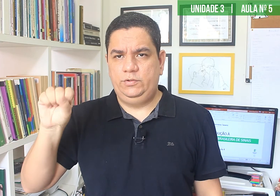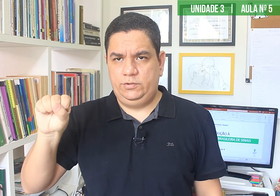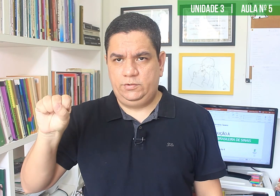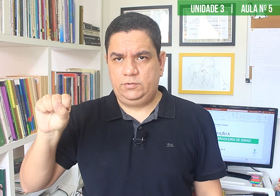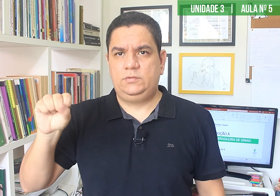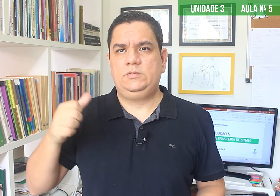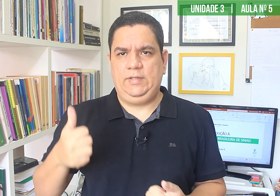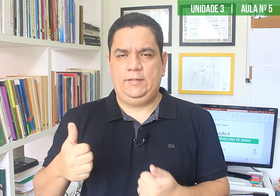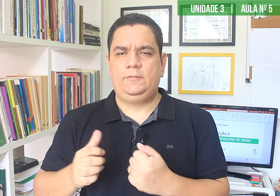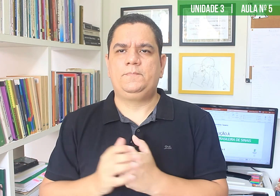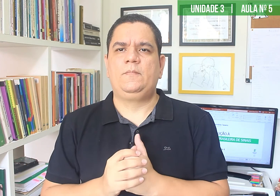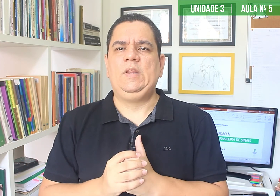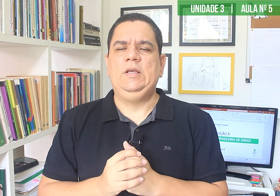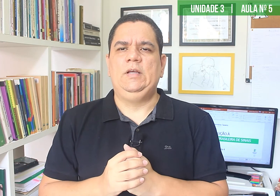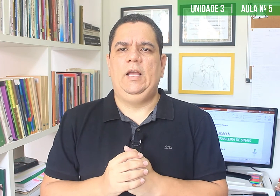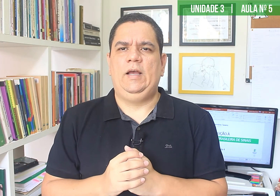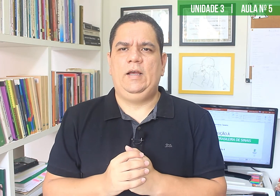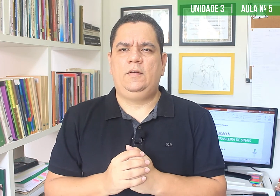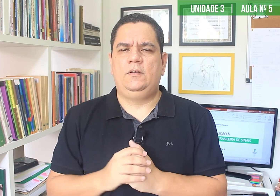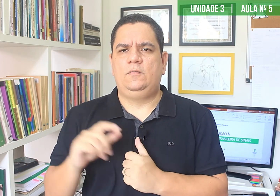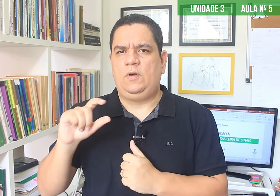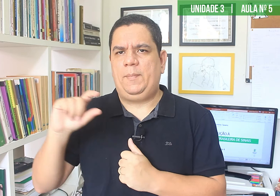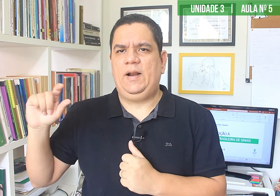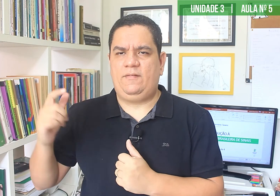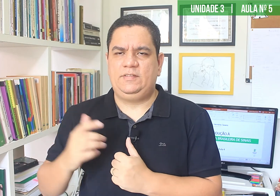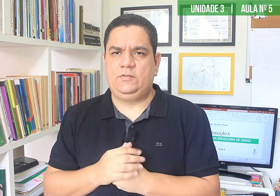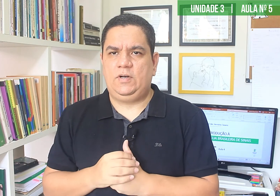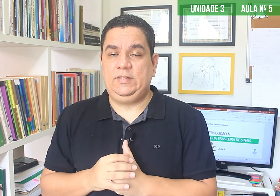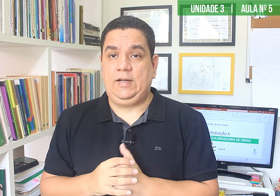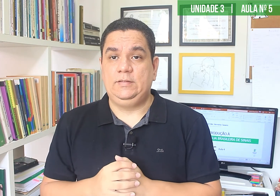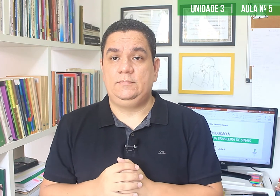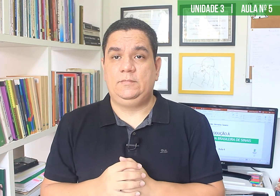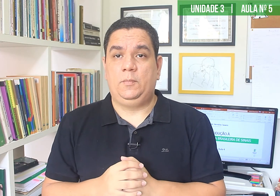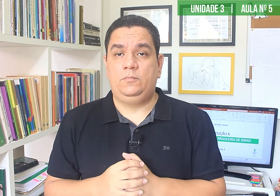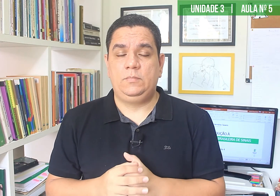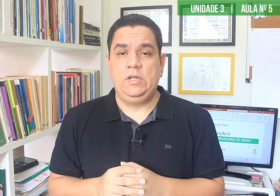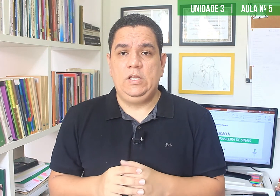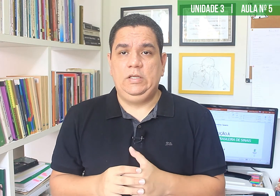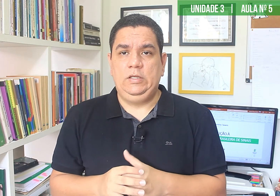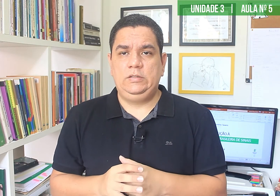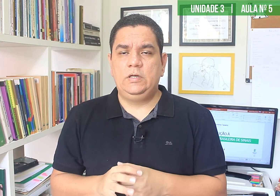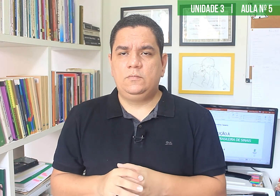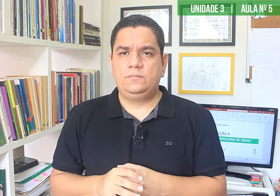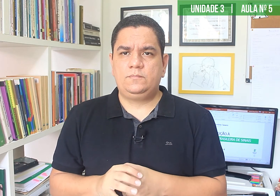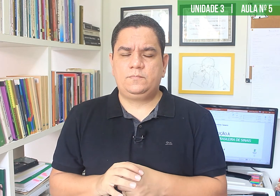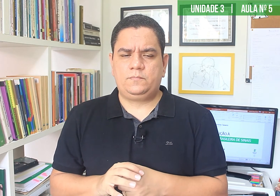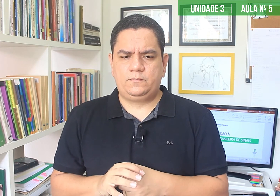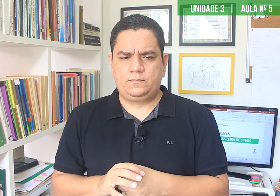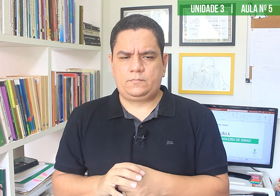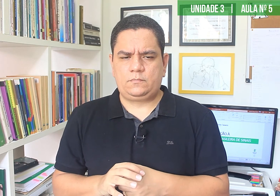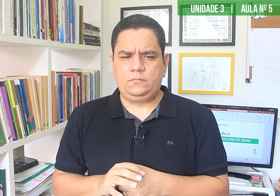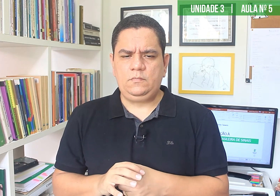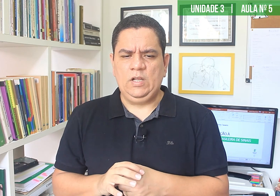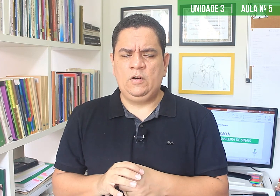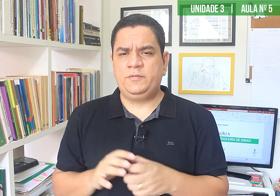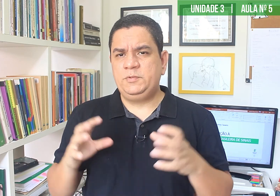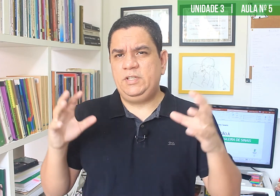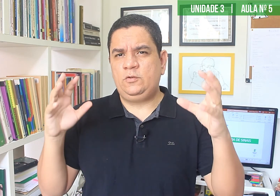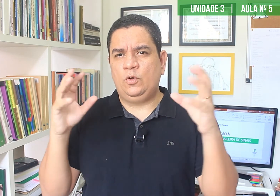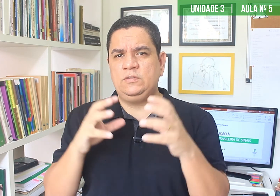indefinidos, certo? A palavra vai ser soletrada, tá bom? Então, nós vamos ter todos